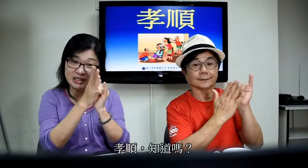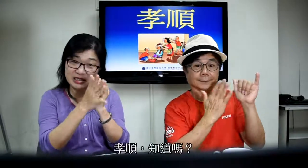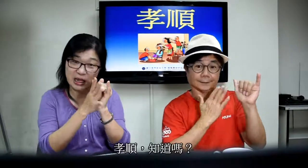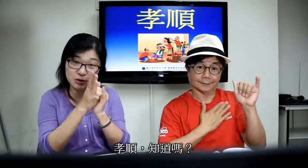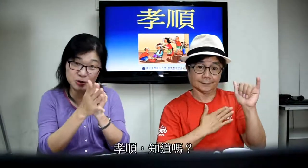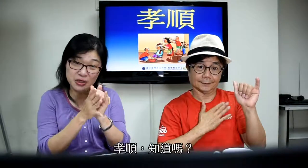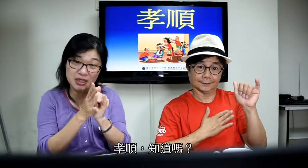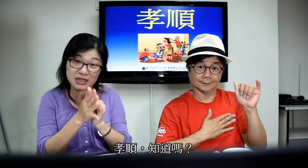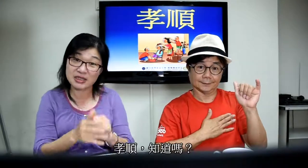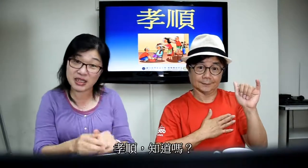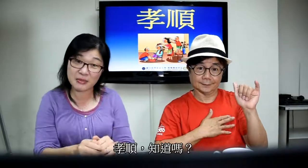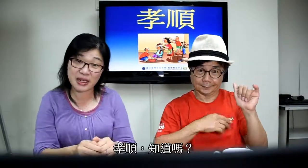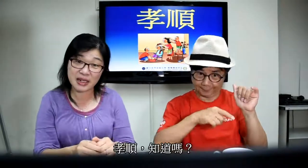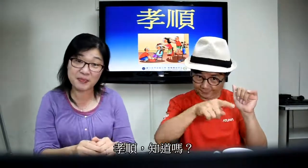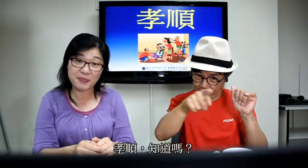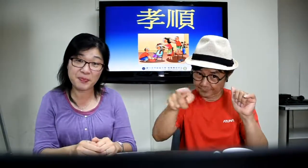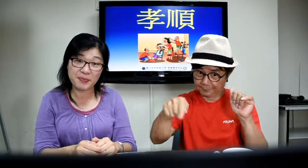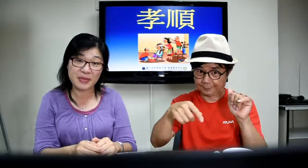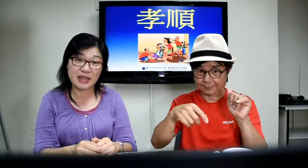孝顺，知道吗？